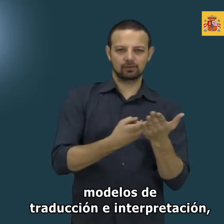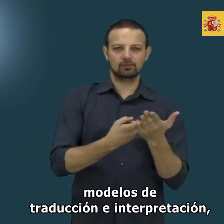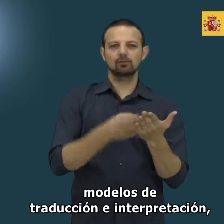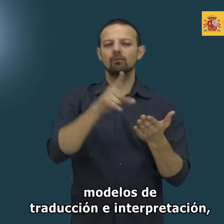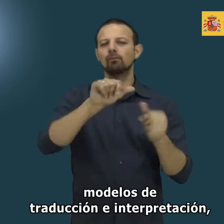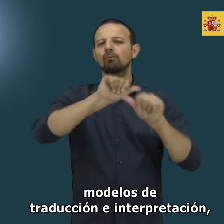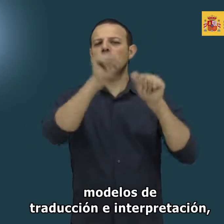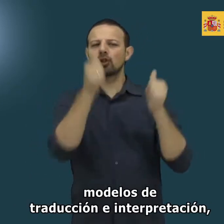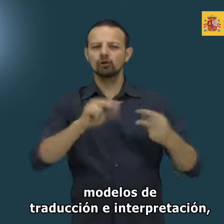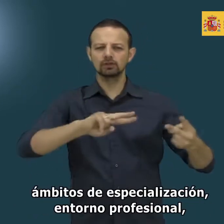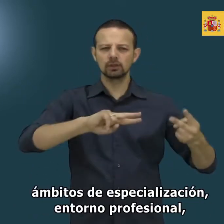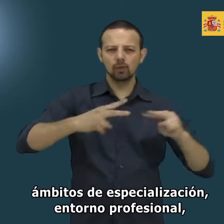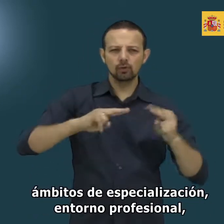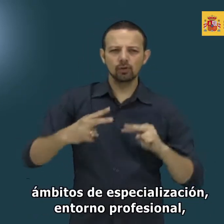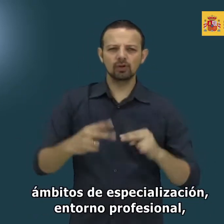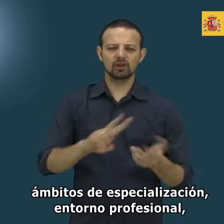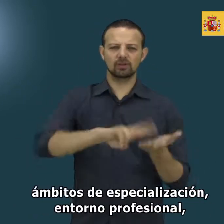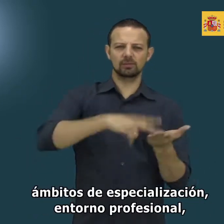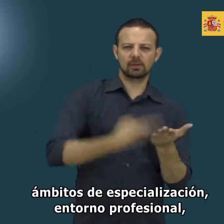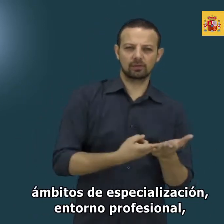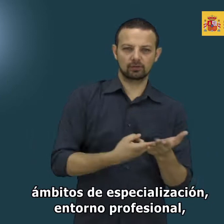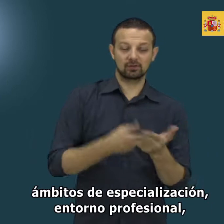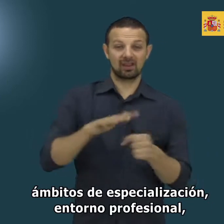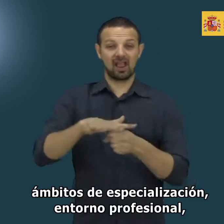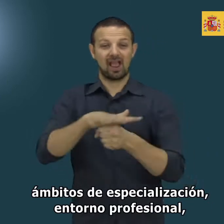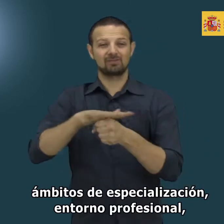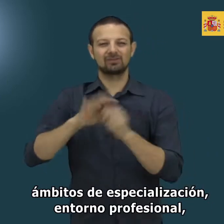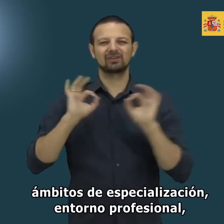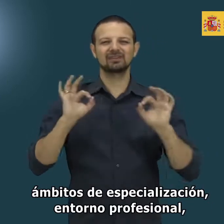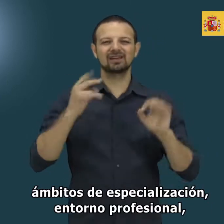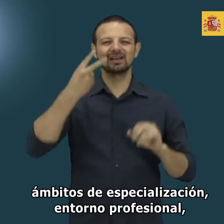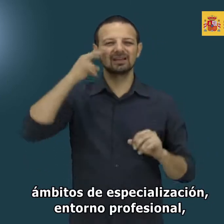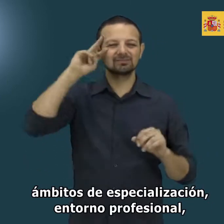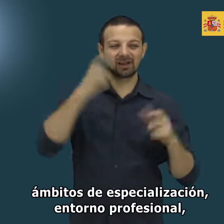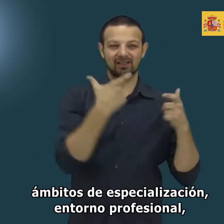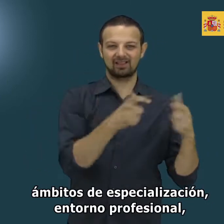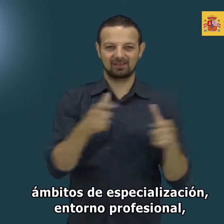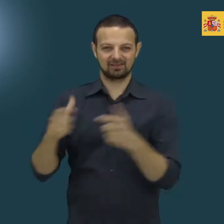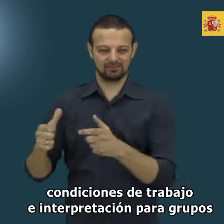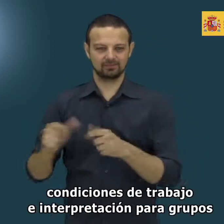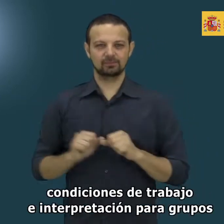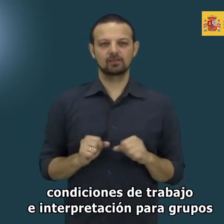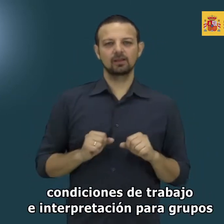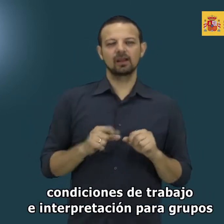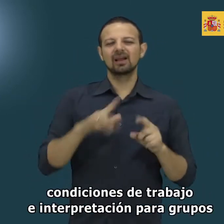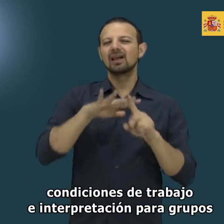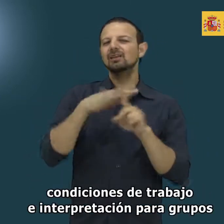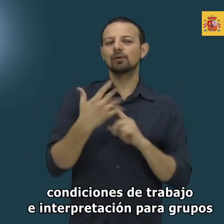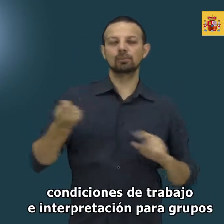interpretación, ámbitos de especialización, entorno profesional, condiciones de trabajo